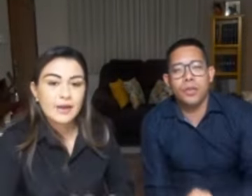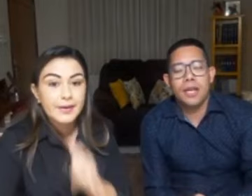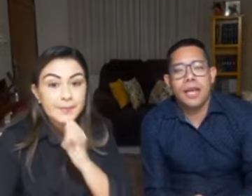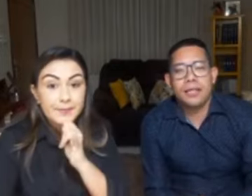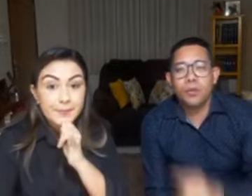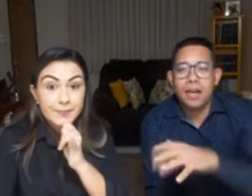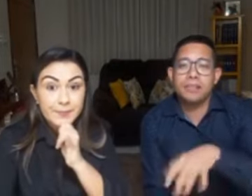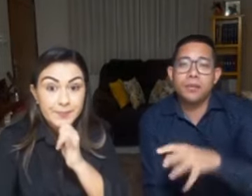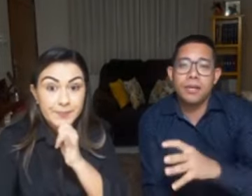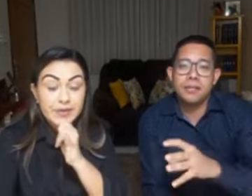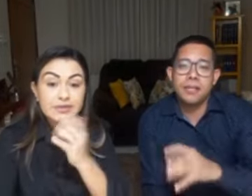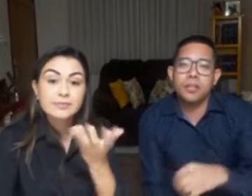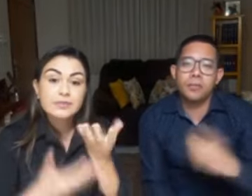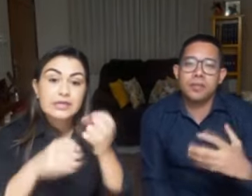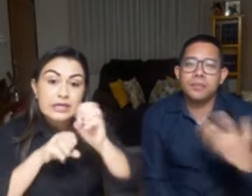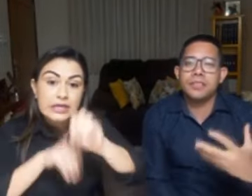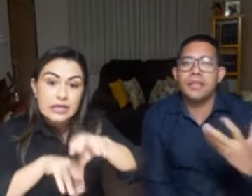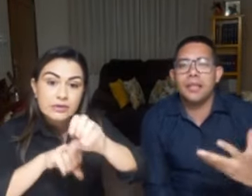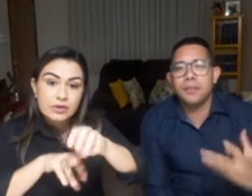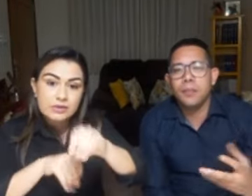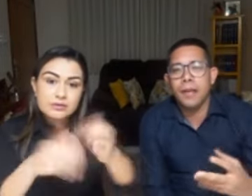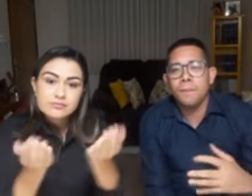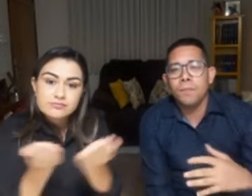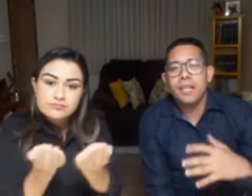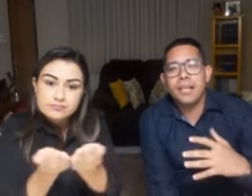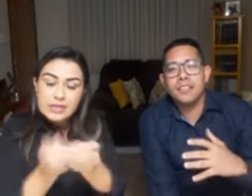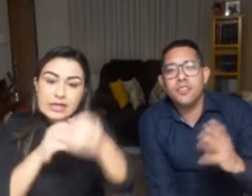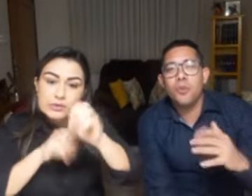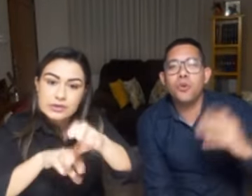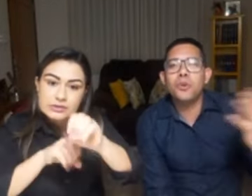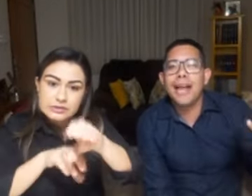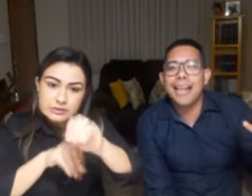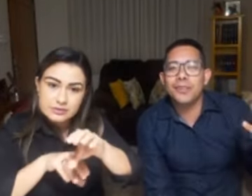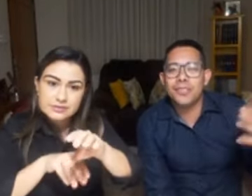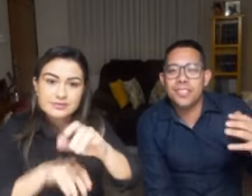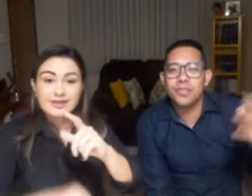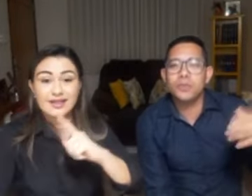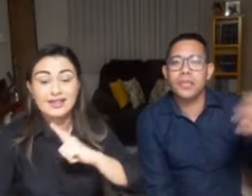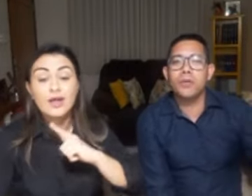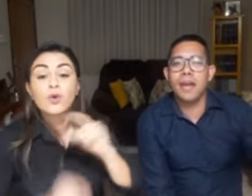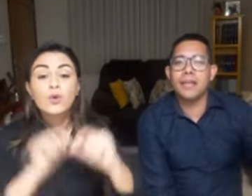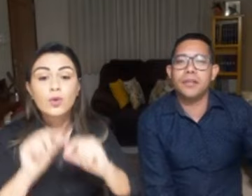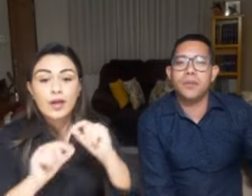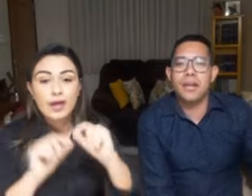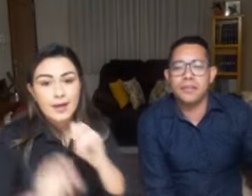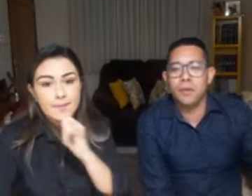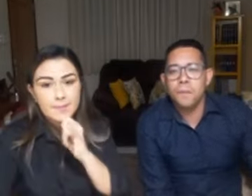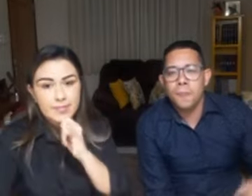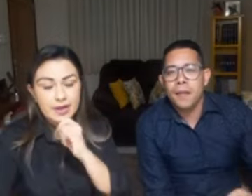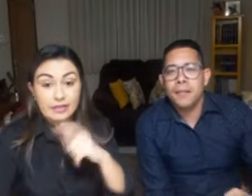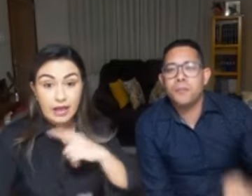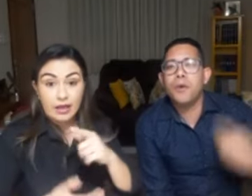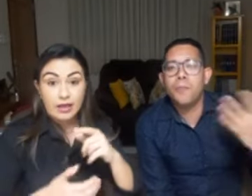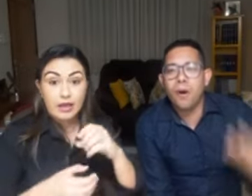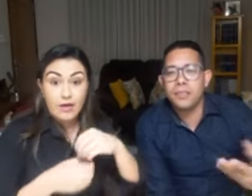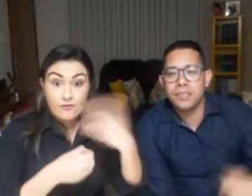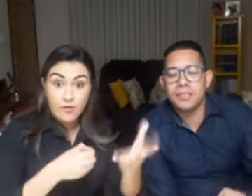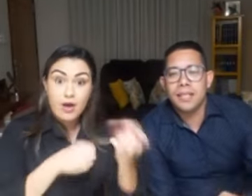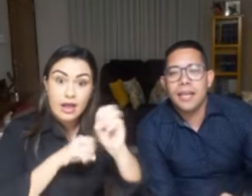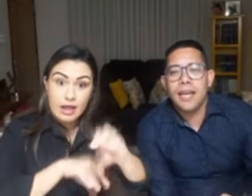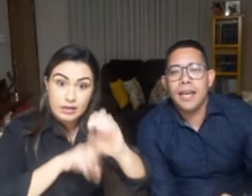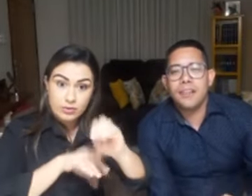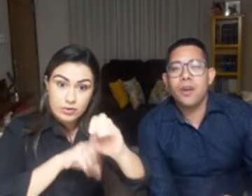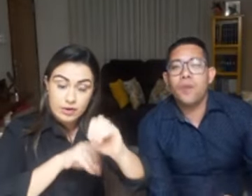sentido da educação cristã, nós precisamos entender também que existe um outro lado no sentido secular da educação, das